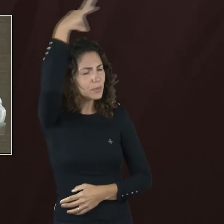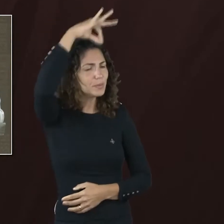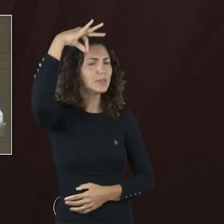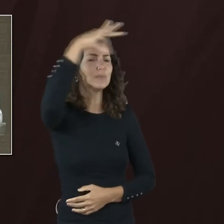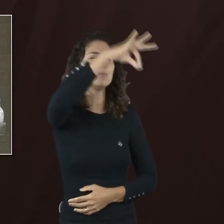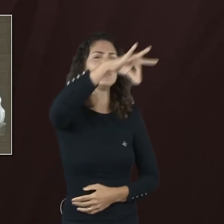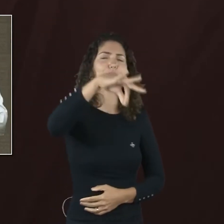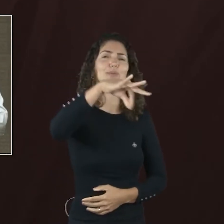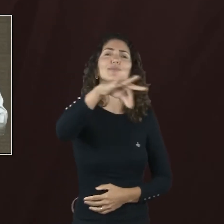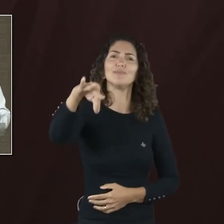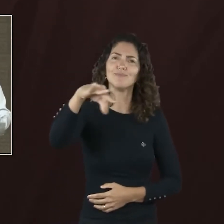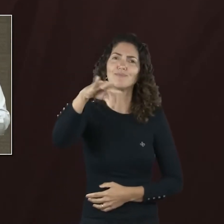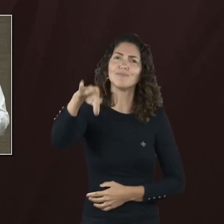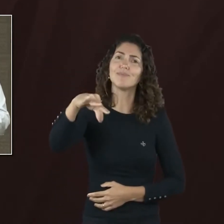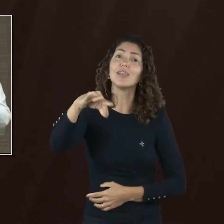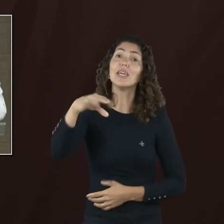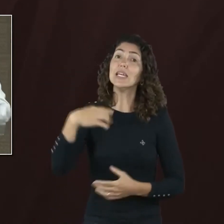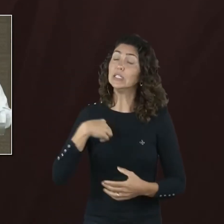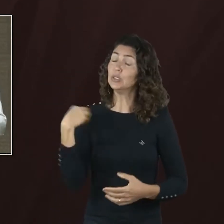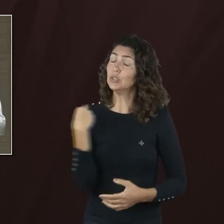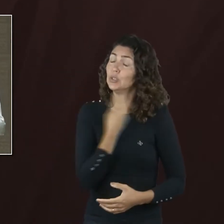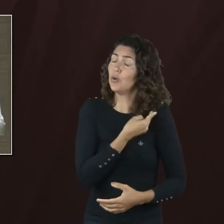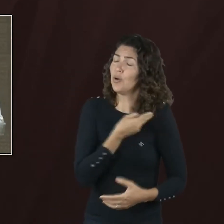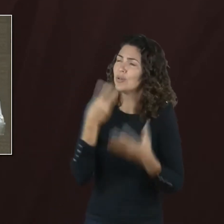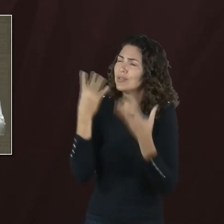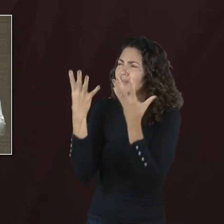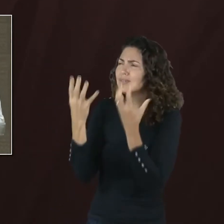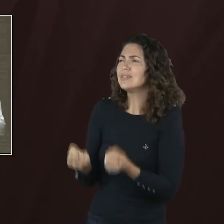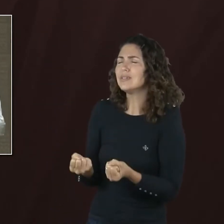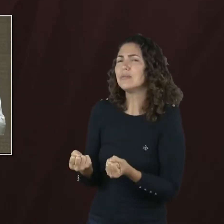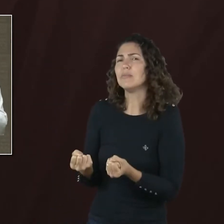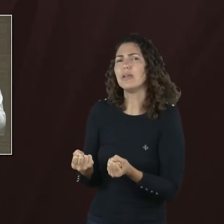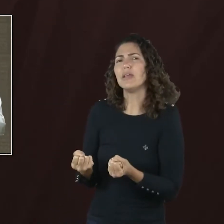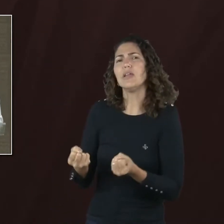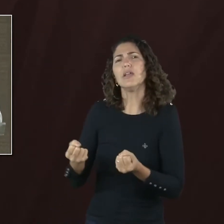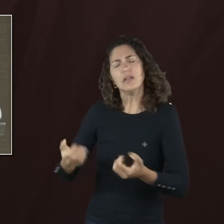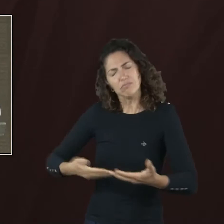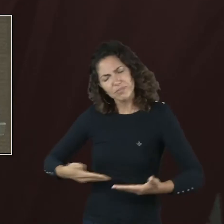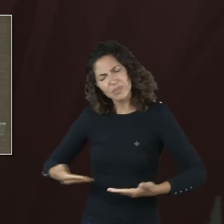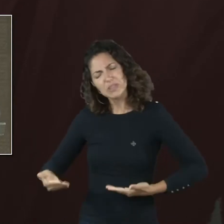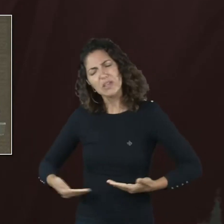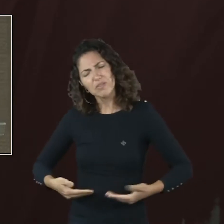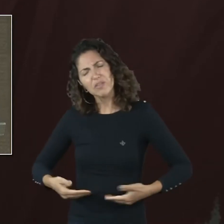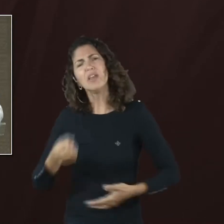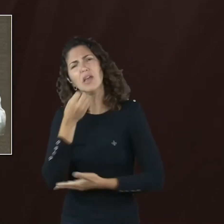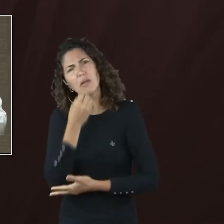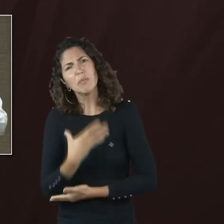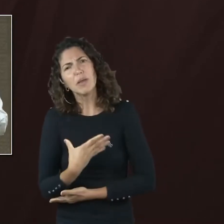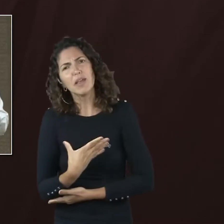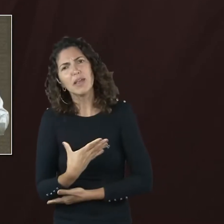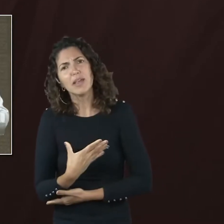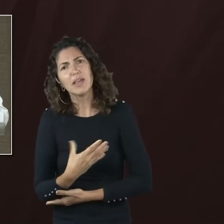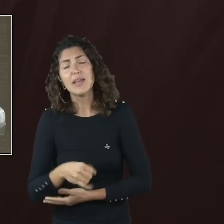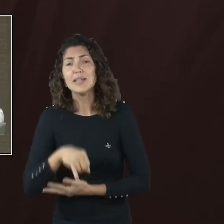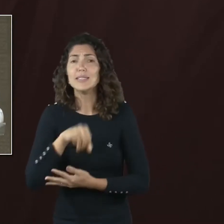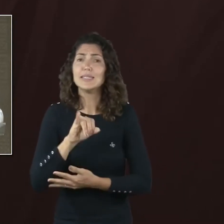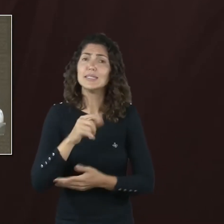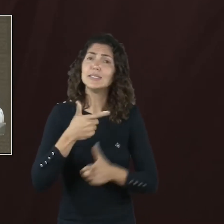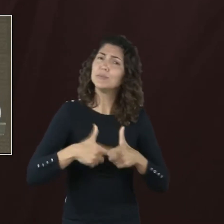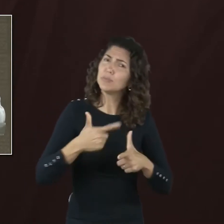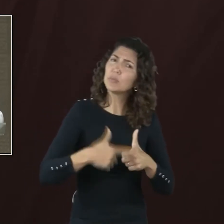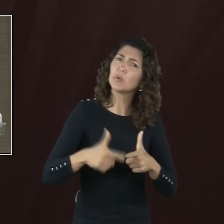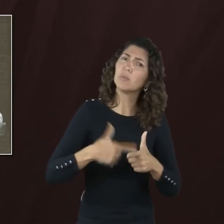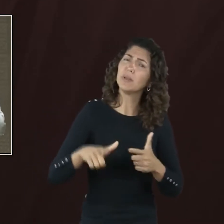irmãos, obedecer essa ordem e tudo vai correr bem, irmãos. O dia que surgir qualquer problema, né,